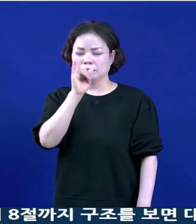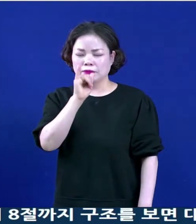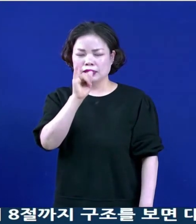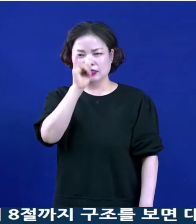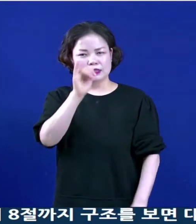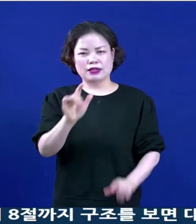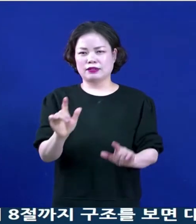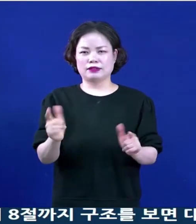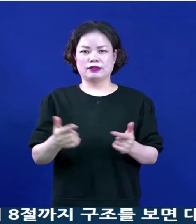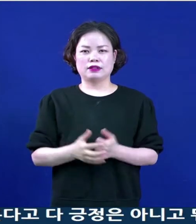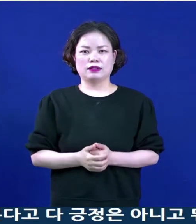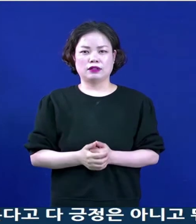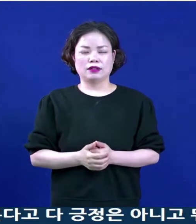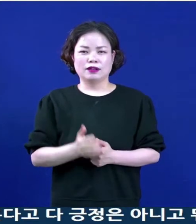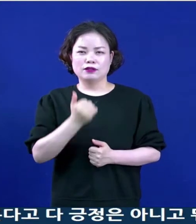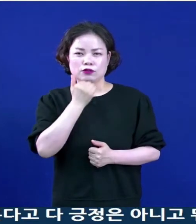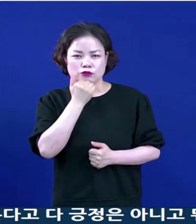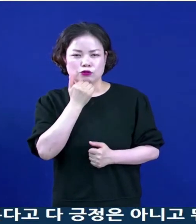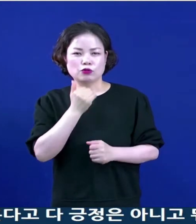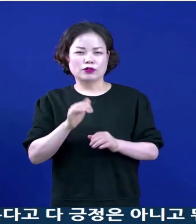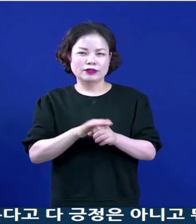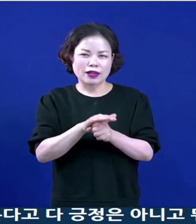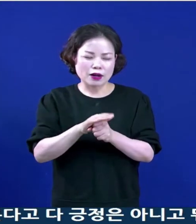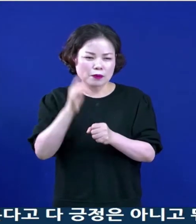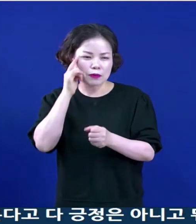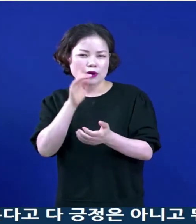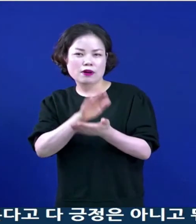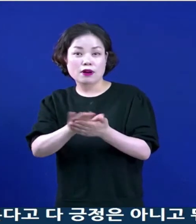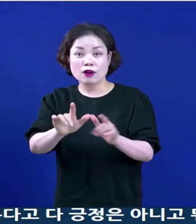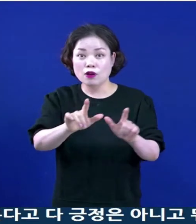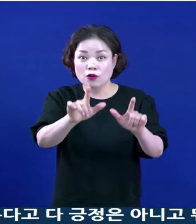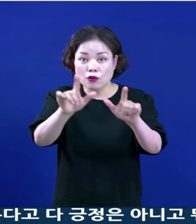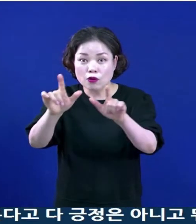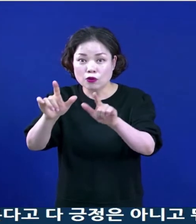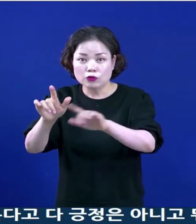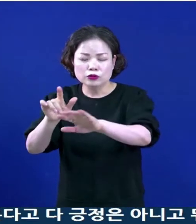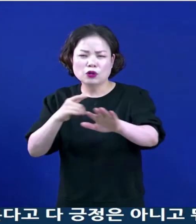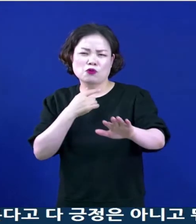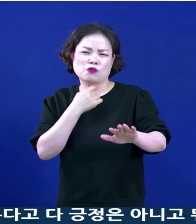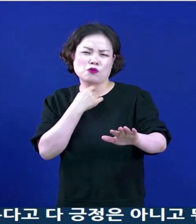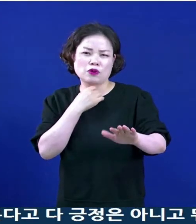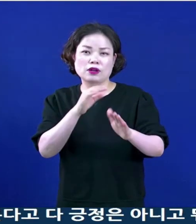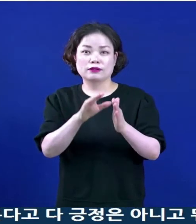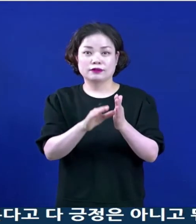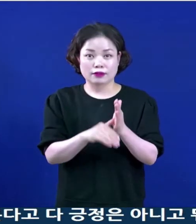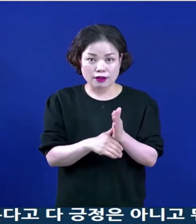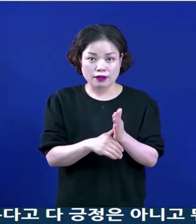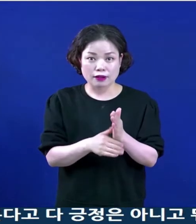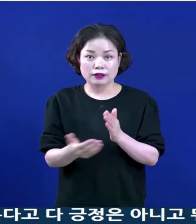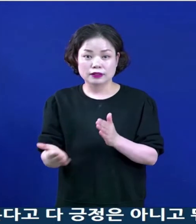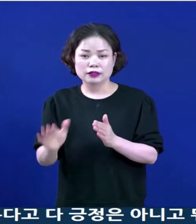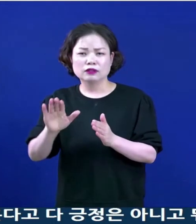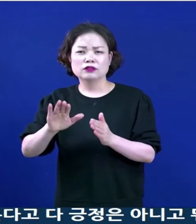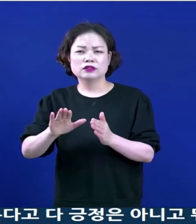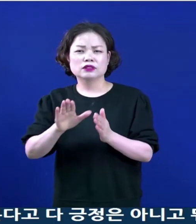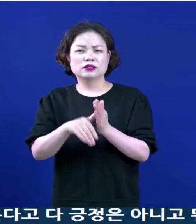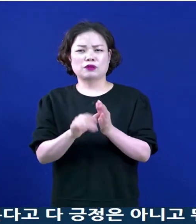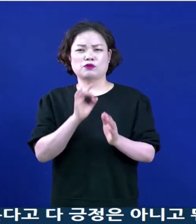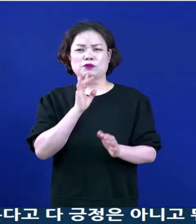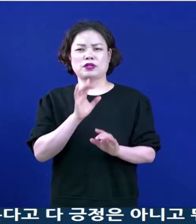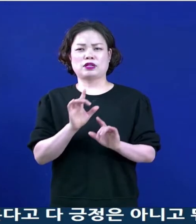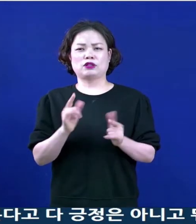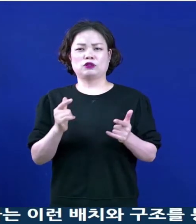아니라는 것입니다. 웃고 거두고 사랑하고 평화를 누리는 것, 우리가 다 원하는 때입니다. 그러나 그럴 때뿐만